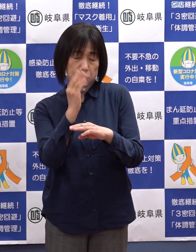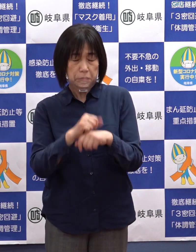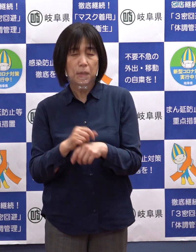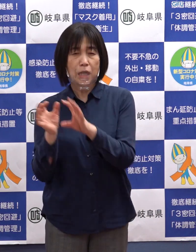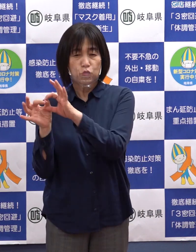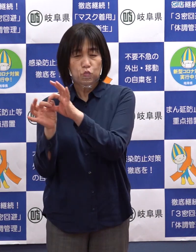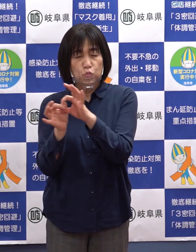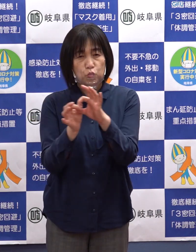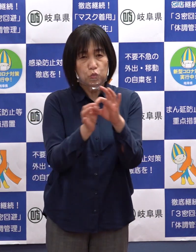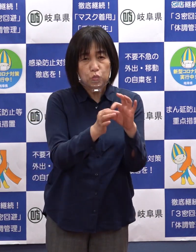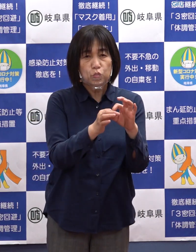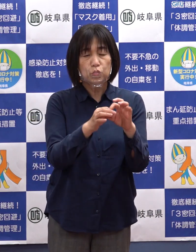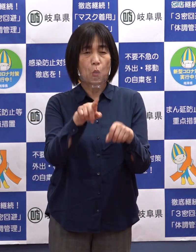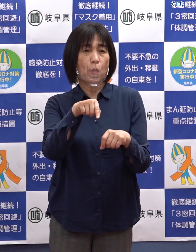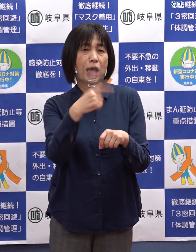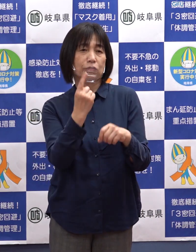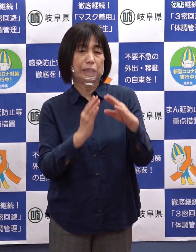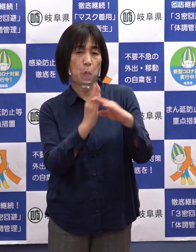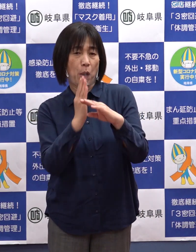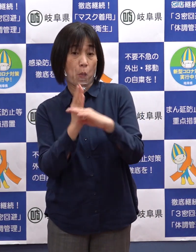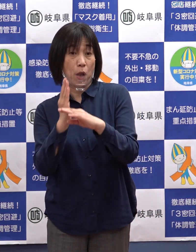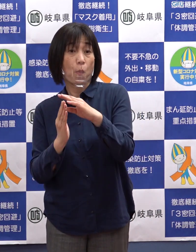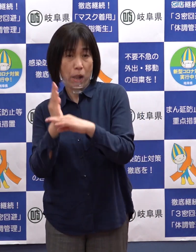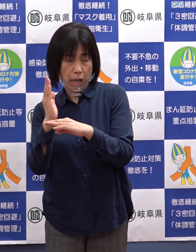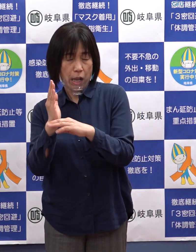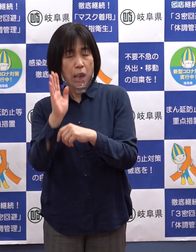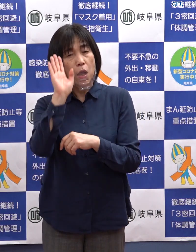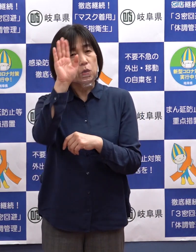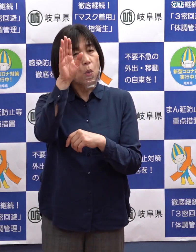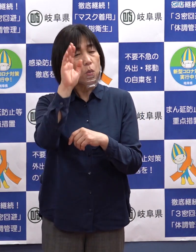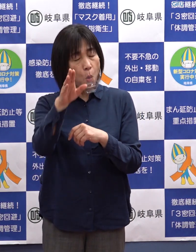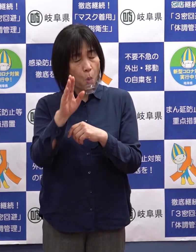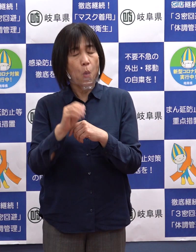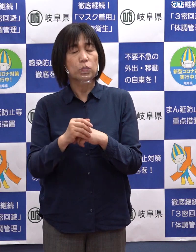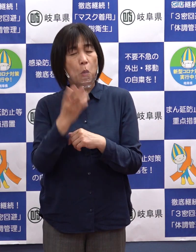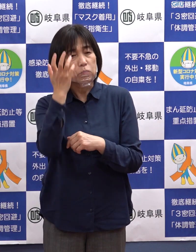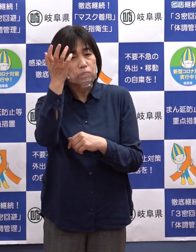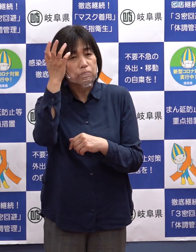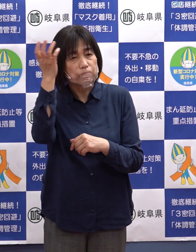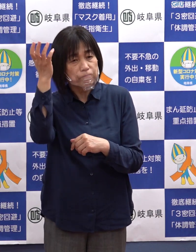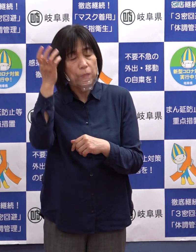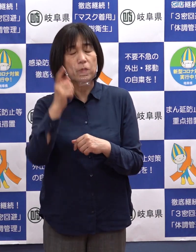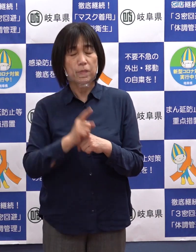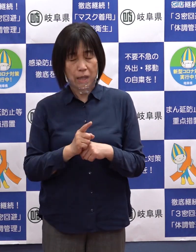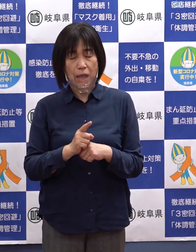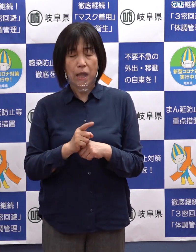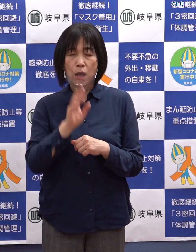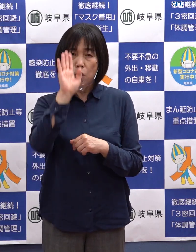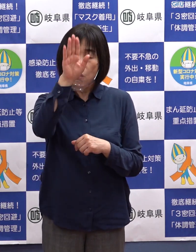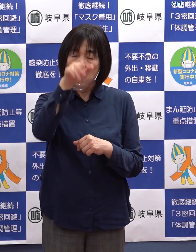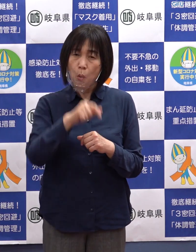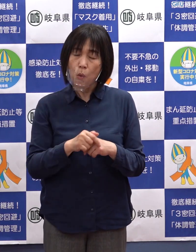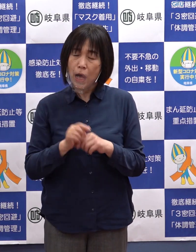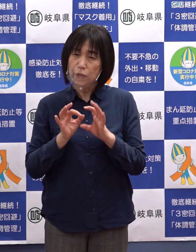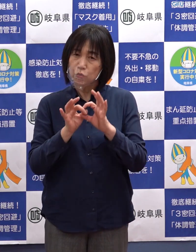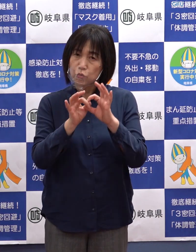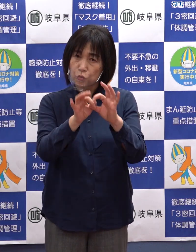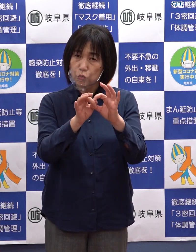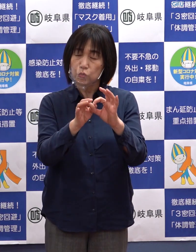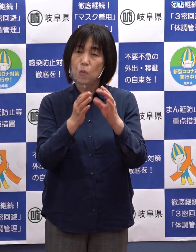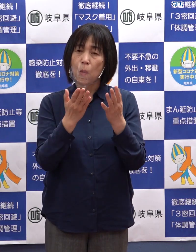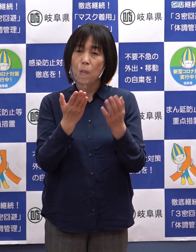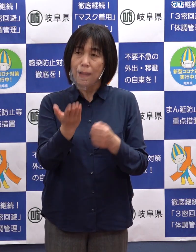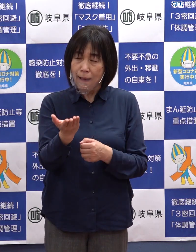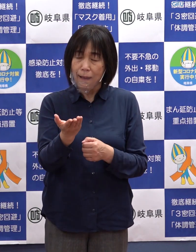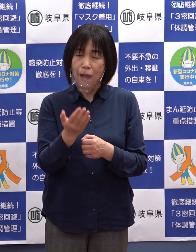ですけど、まあ、今後の見通しとして、まあ、このままこういう状態が続いていくのか、まだ増えていきそうなのか、減っていきそうなのか、今